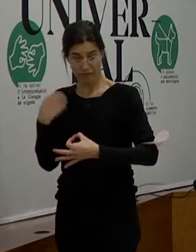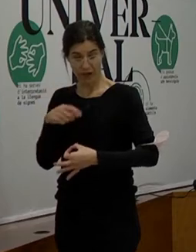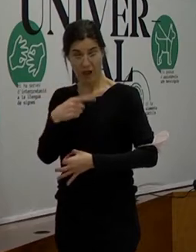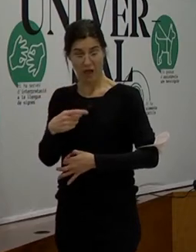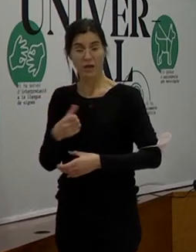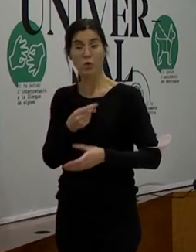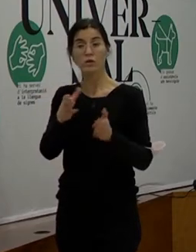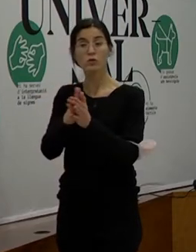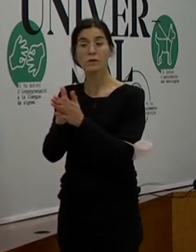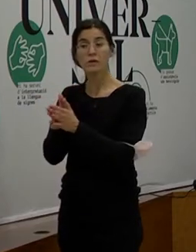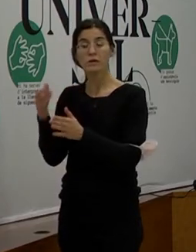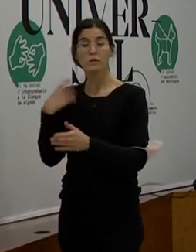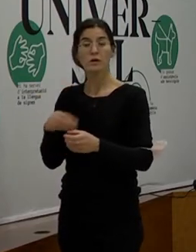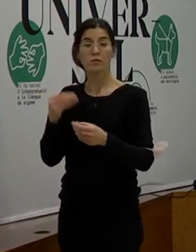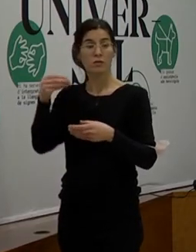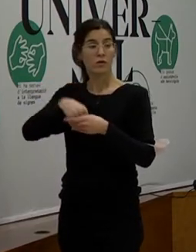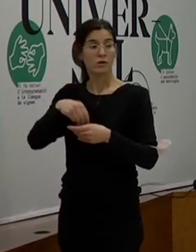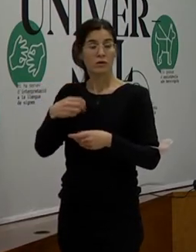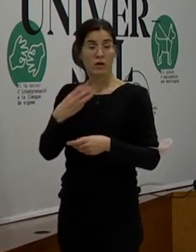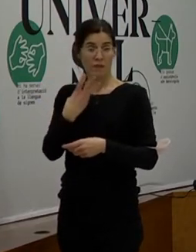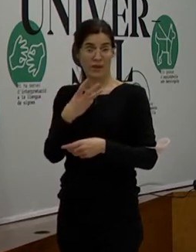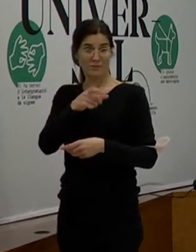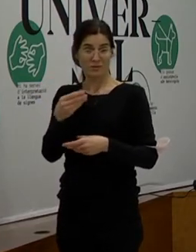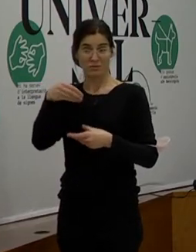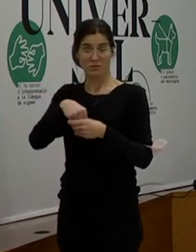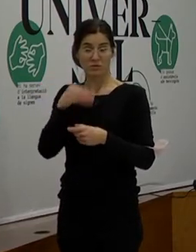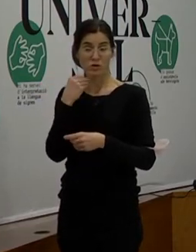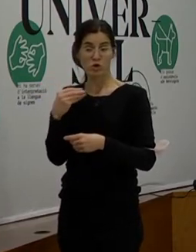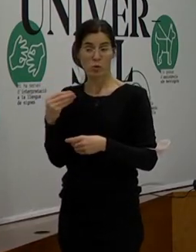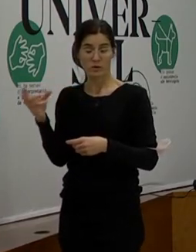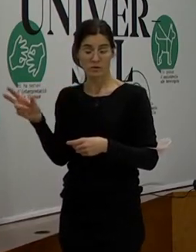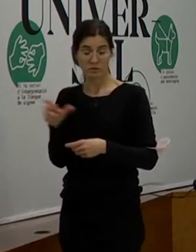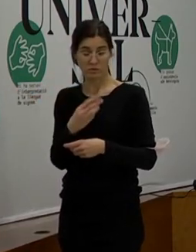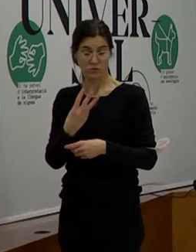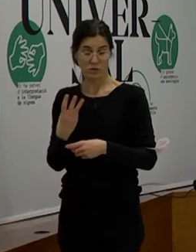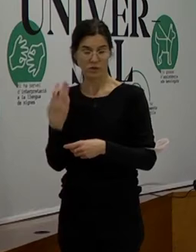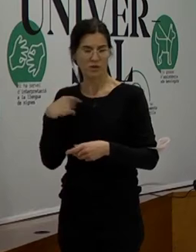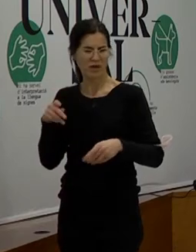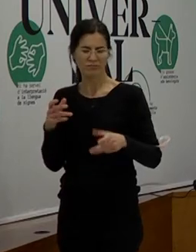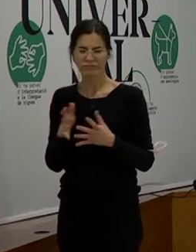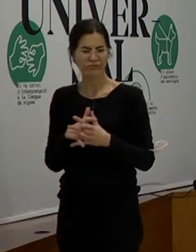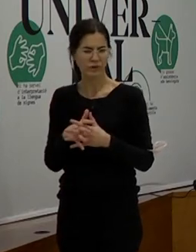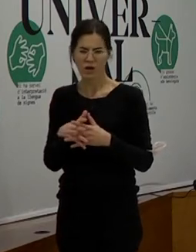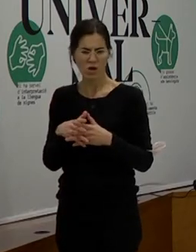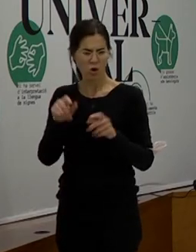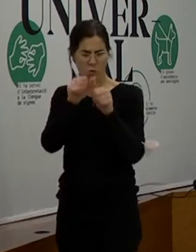companyes que són gent jove, tots tres són gent jove, i tots tres estan trencant mollos al País Basc